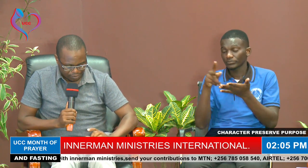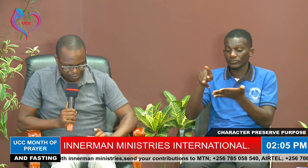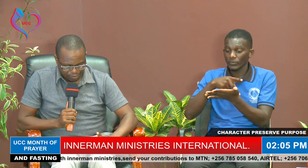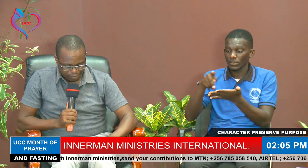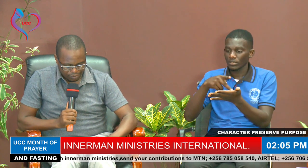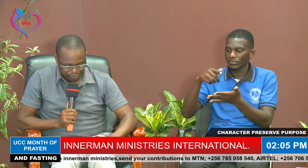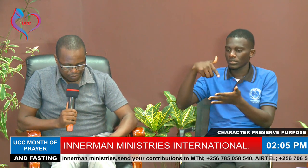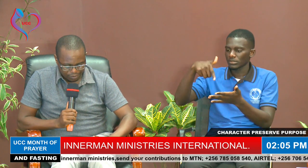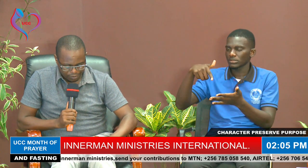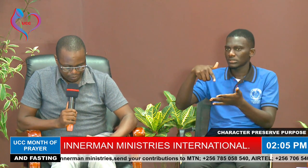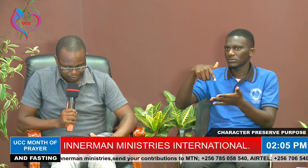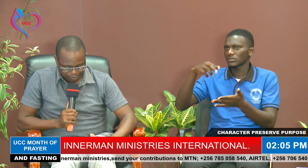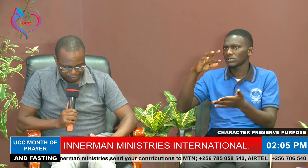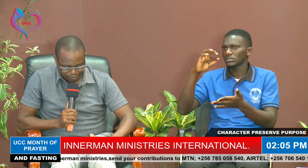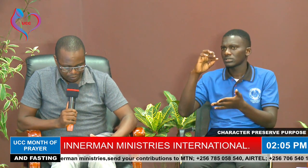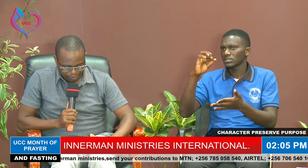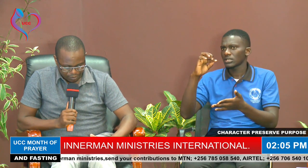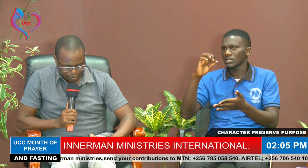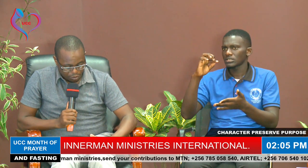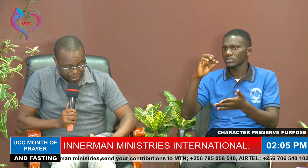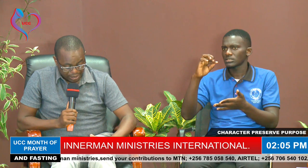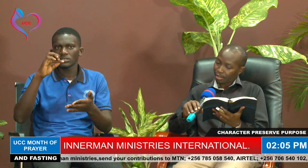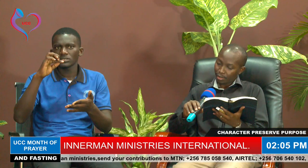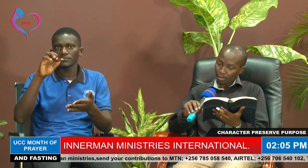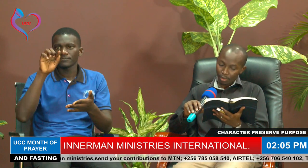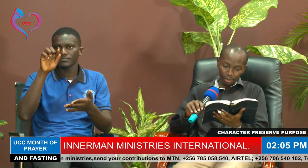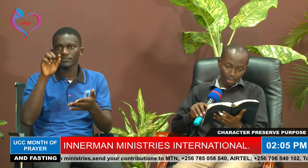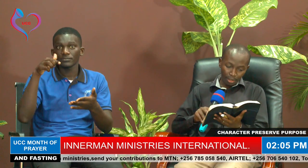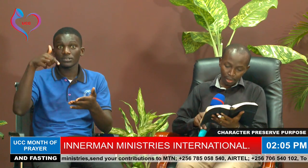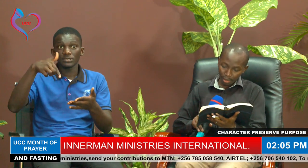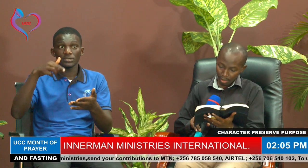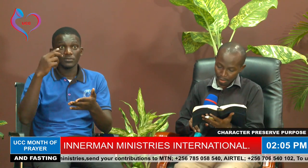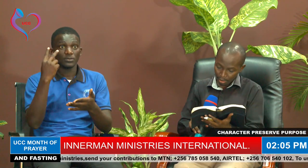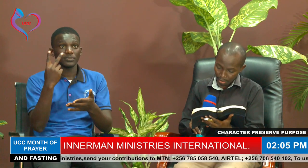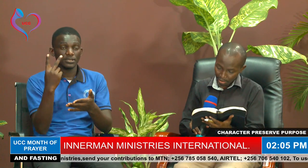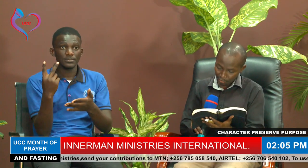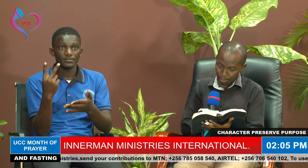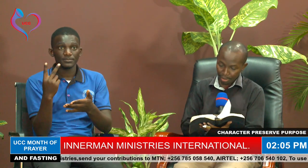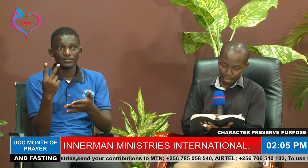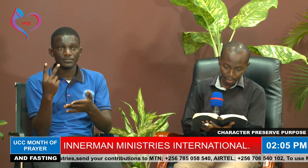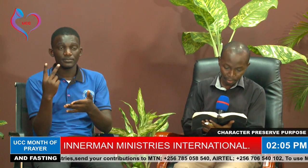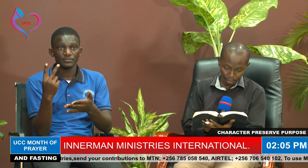mnana uruana mubiri. Uruen sanvu mubiri. Sanvu mubiri.